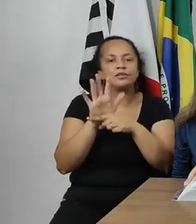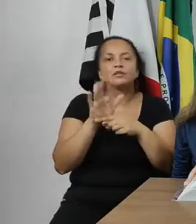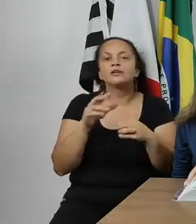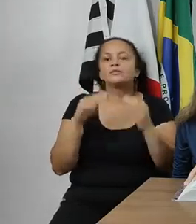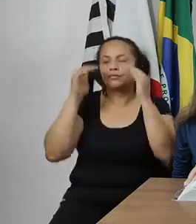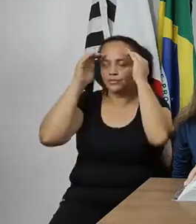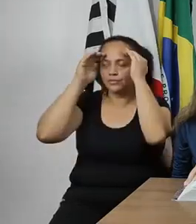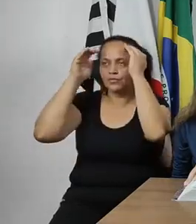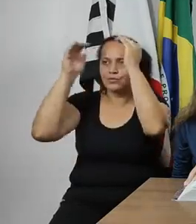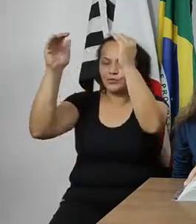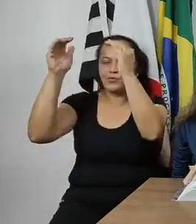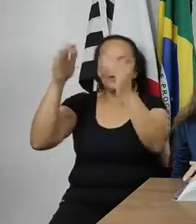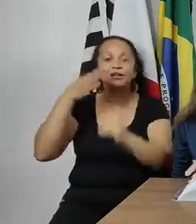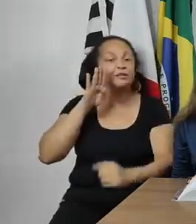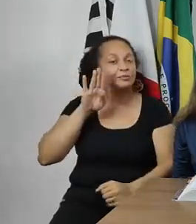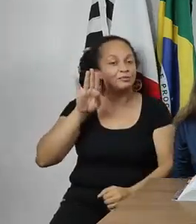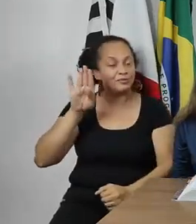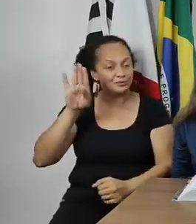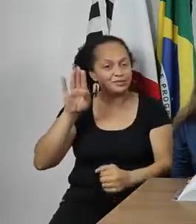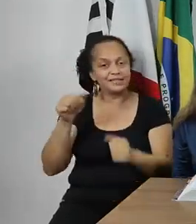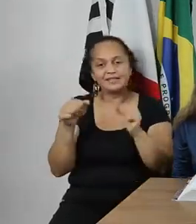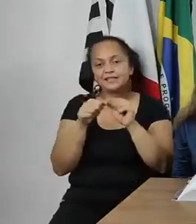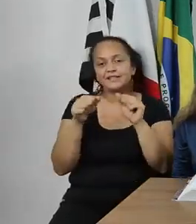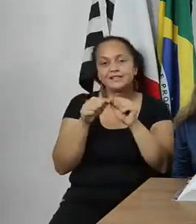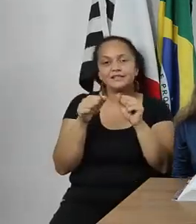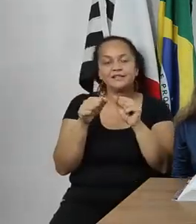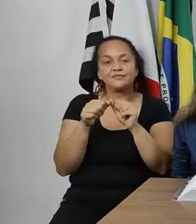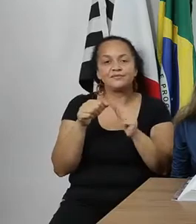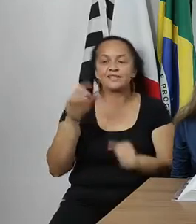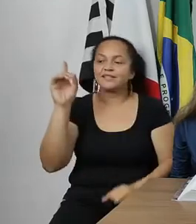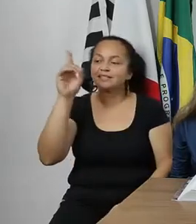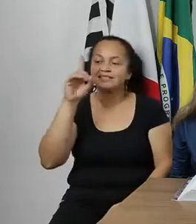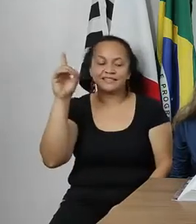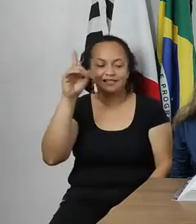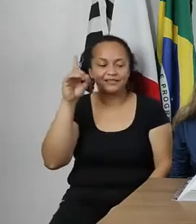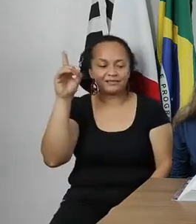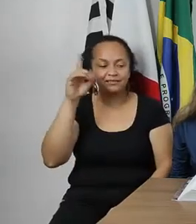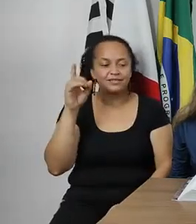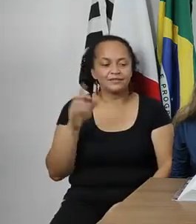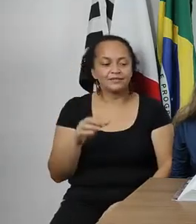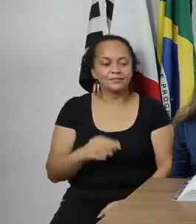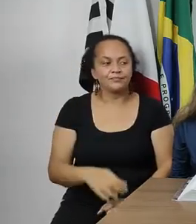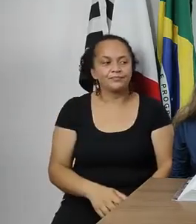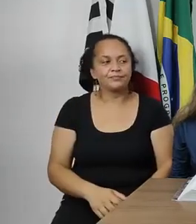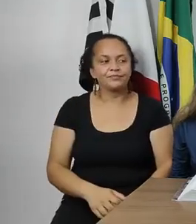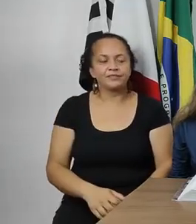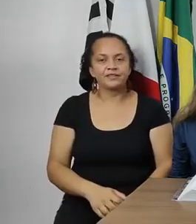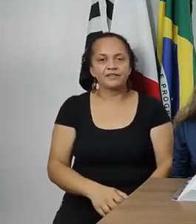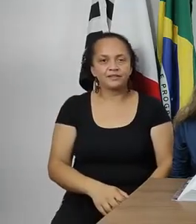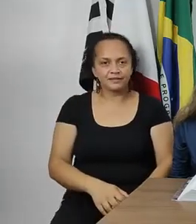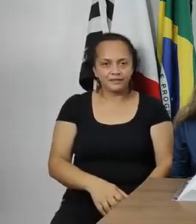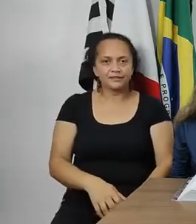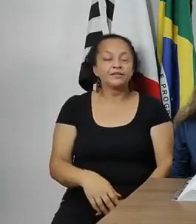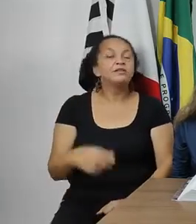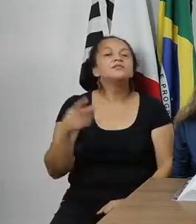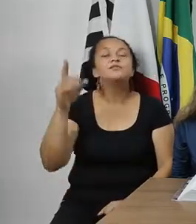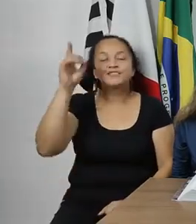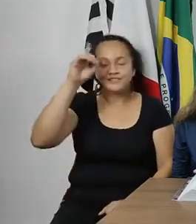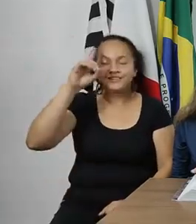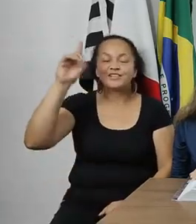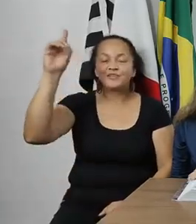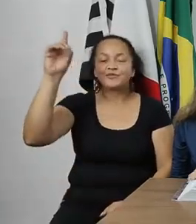causa da promessa que fiz ao meu servo Davi. E é lindo esse final. Deus fala: eu, o Senhor,